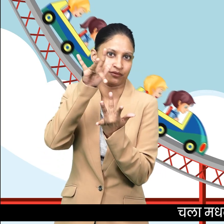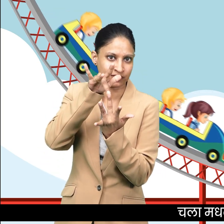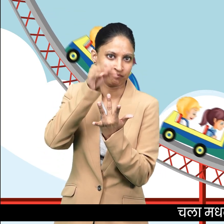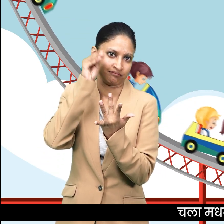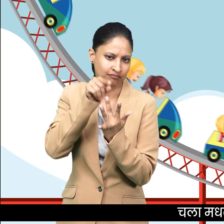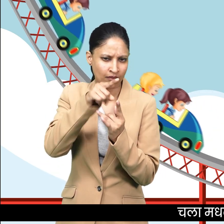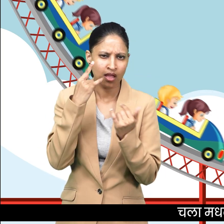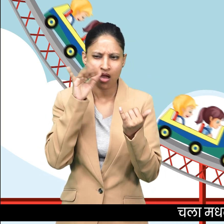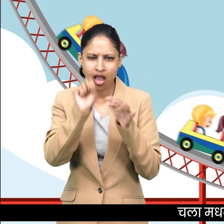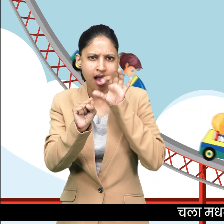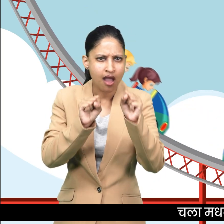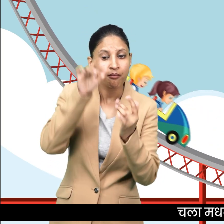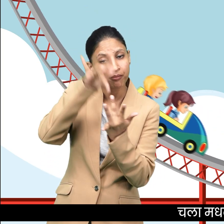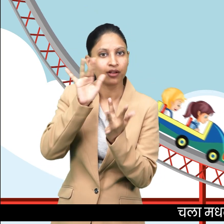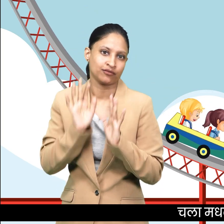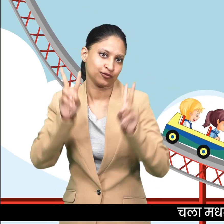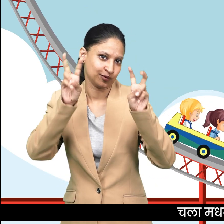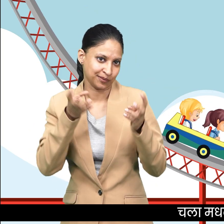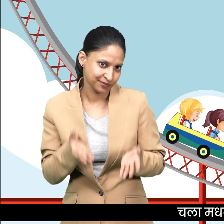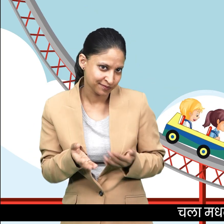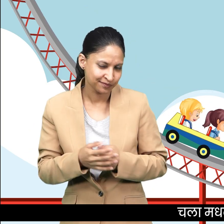चला मधली संख्या शोधूया.